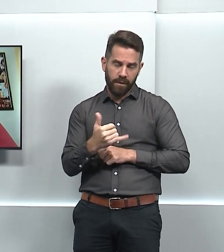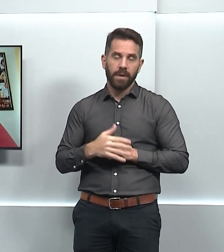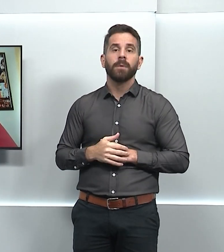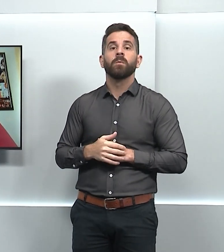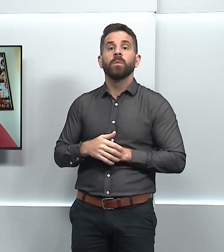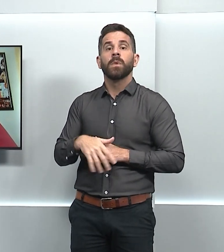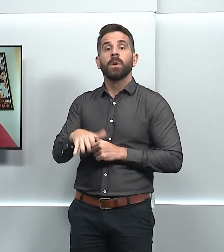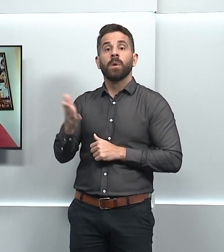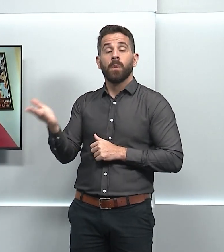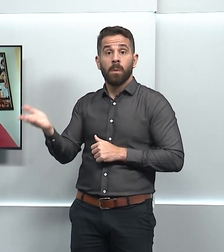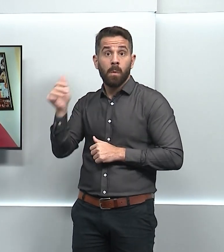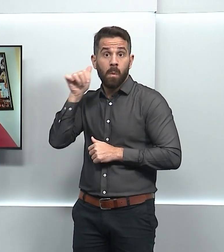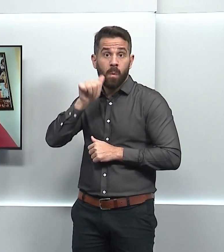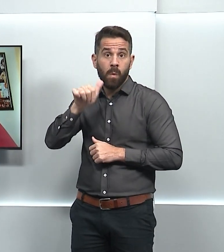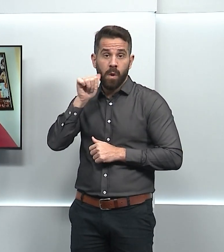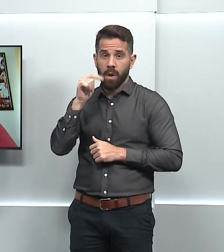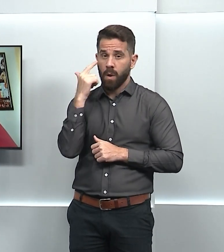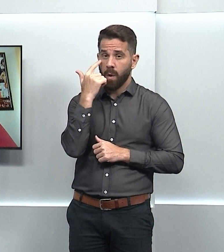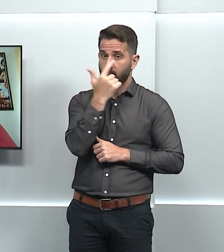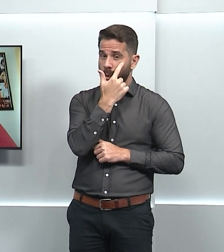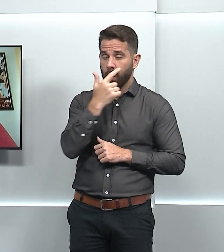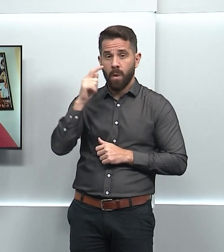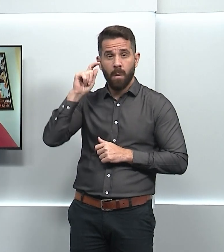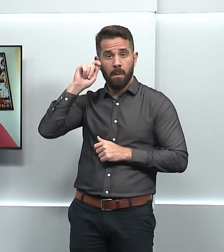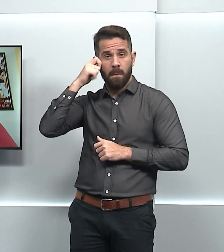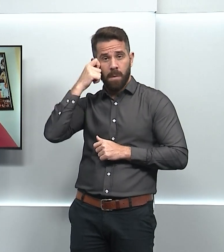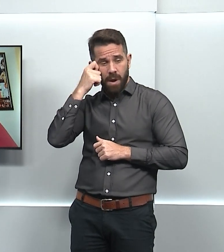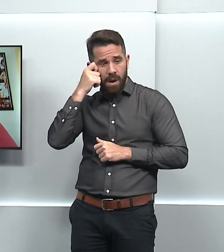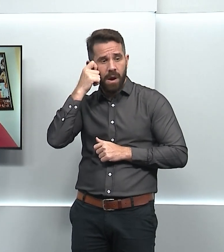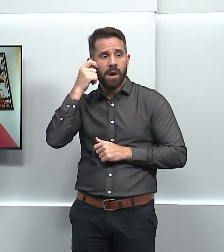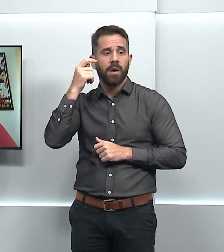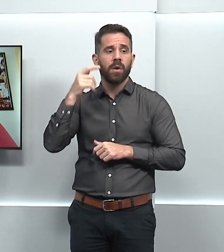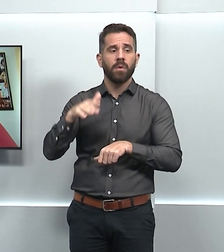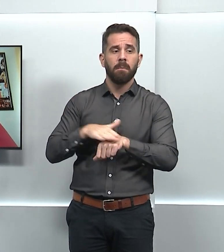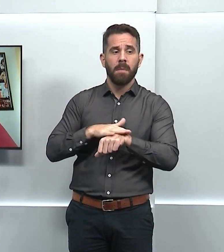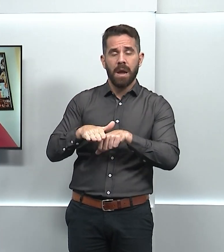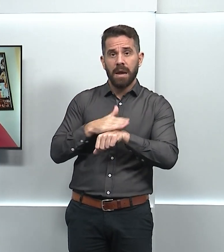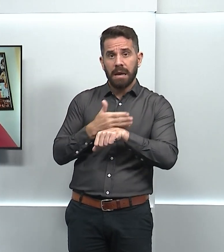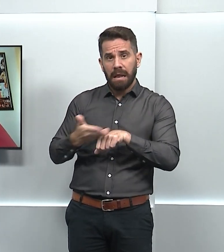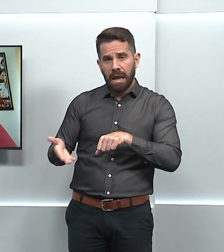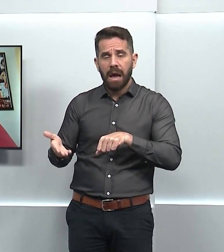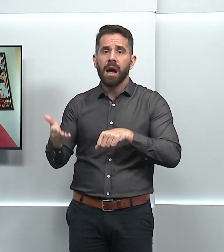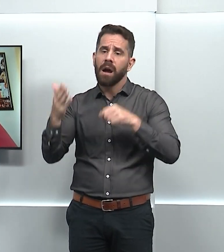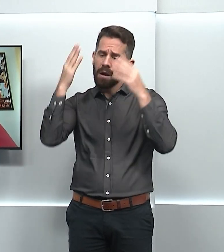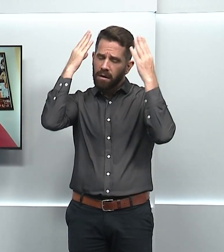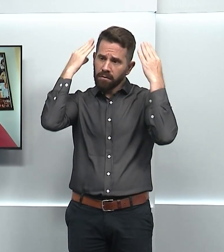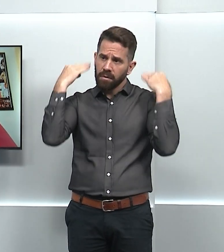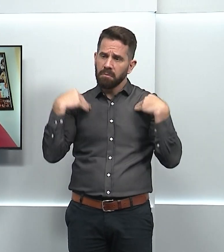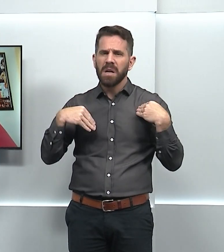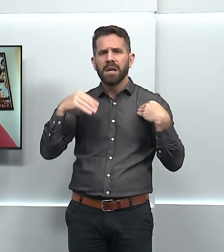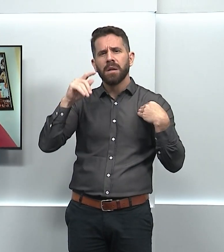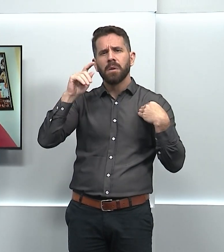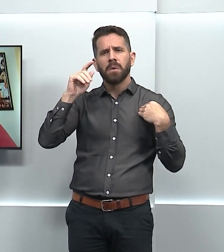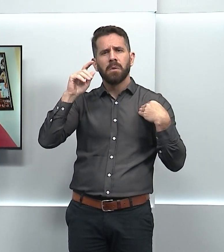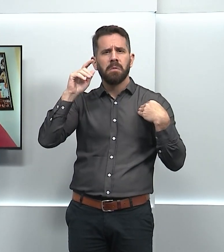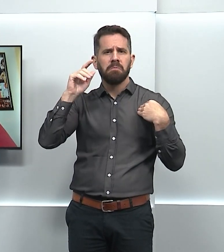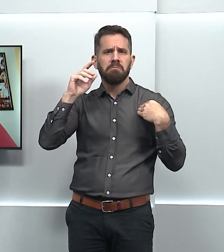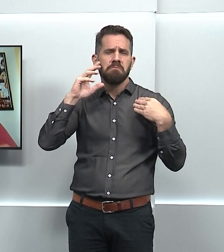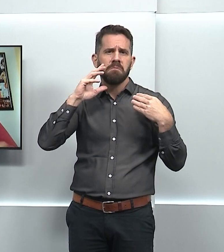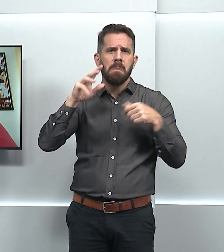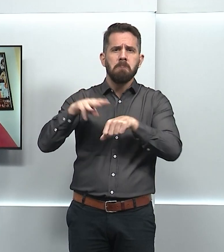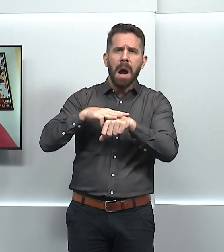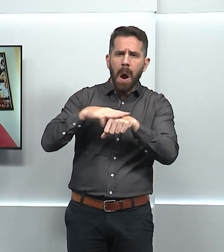mulher de olhos escuros, pele clara, com cabelo escuro, com mechas loiras, né, na